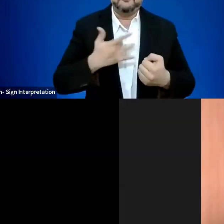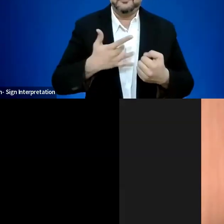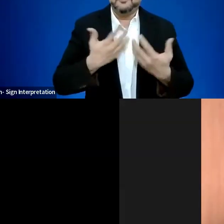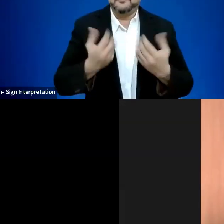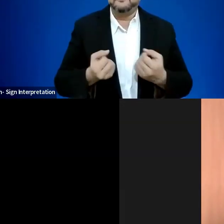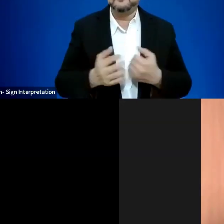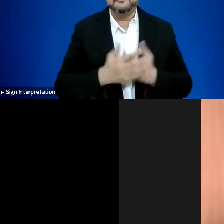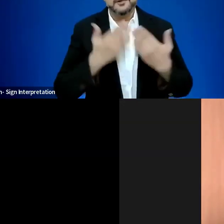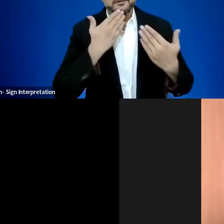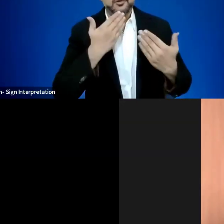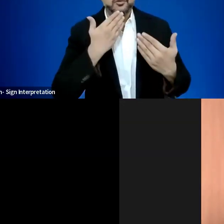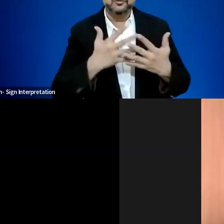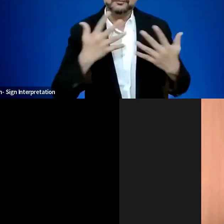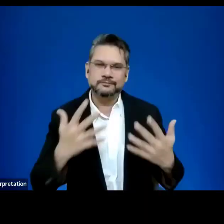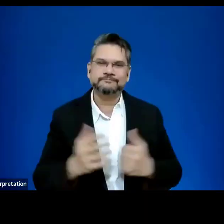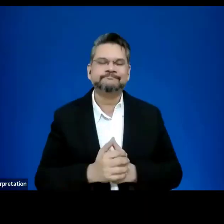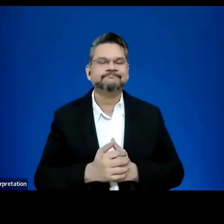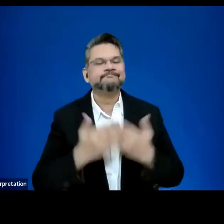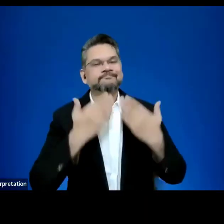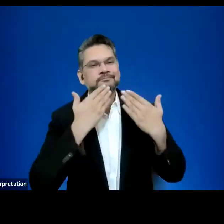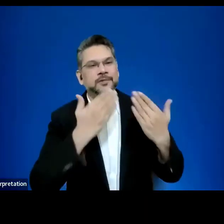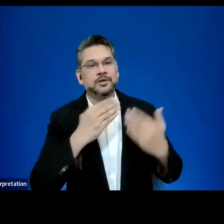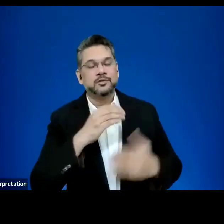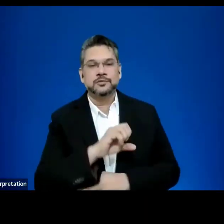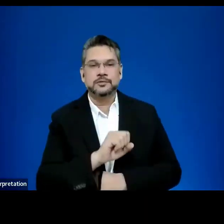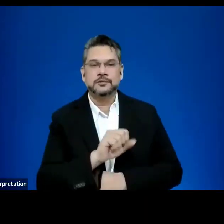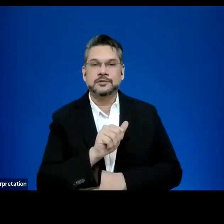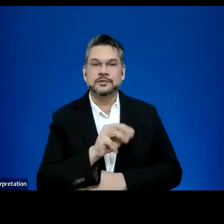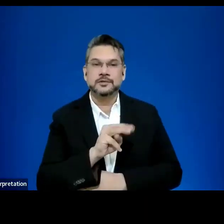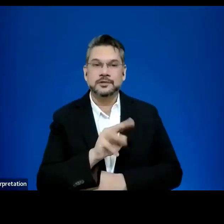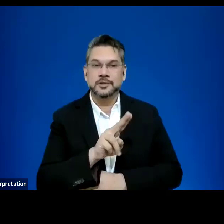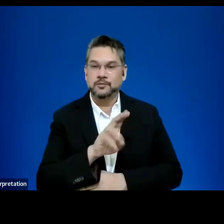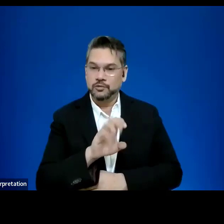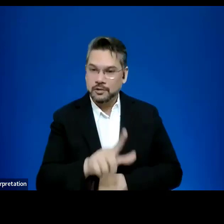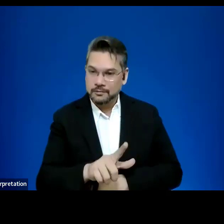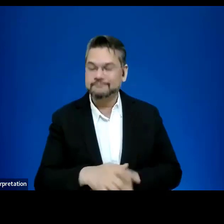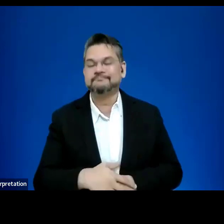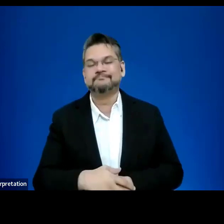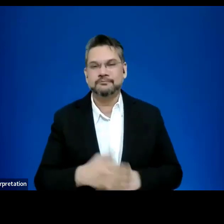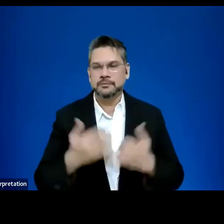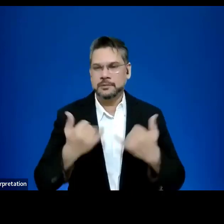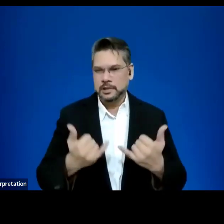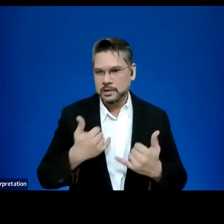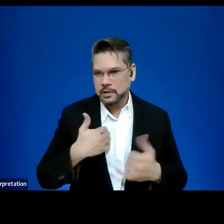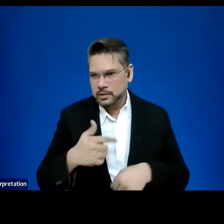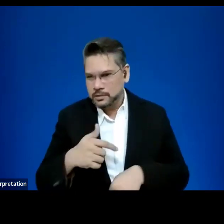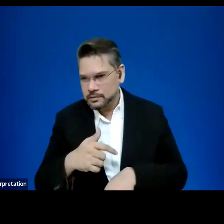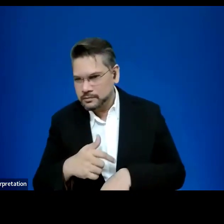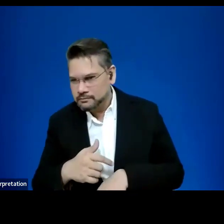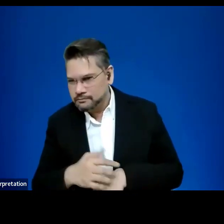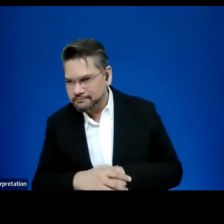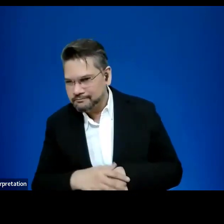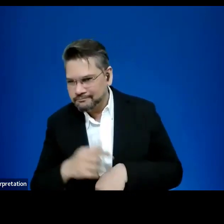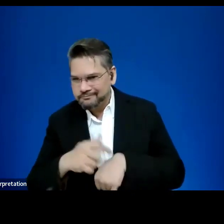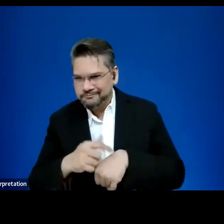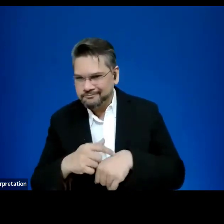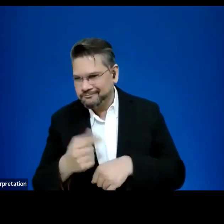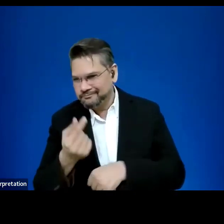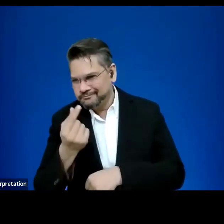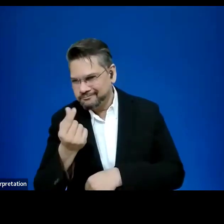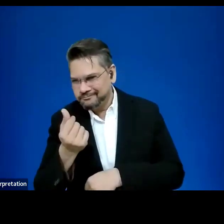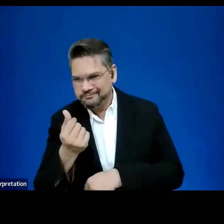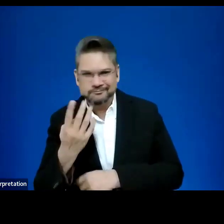非常感谢大家。 谢谢 Samuel。